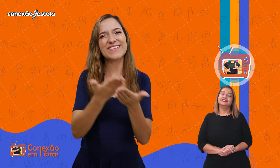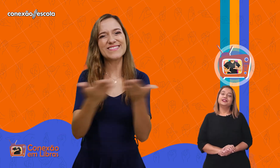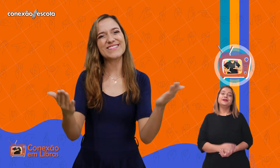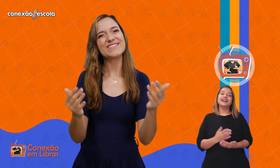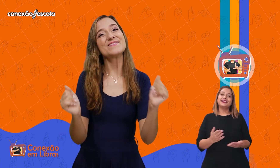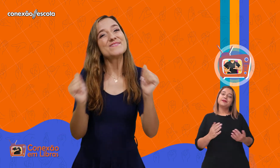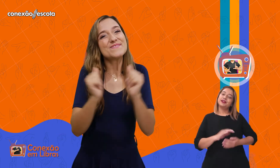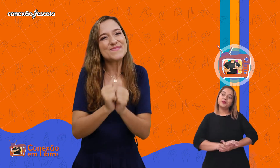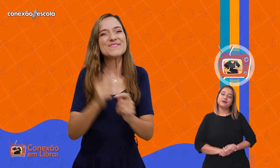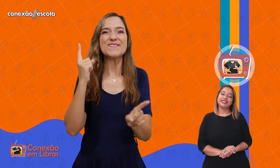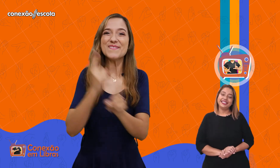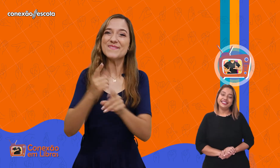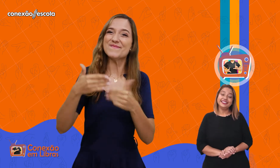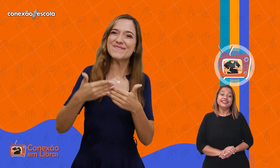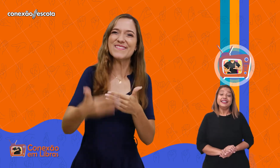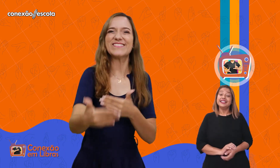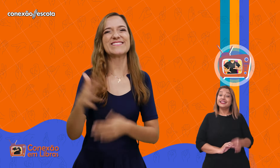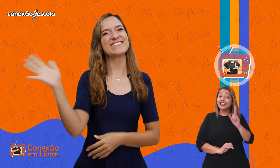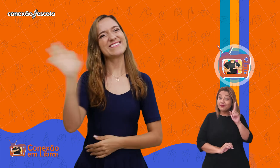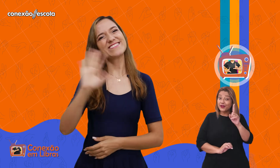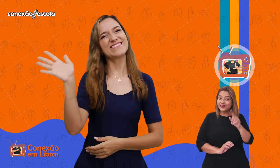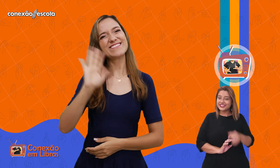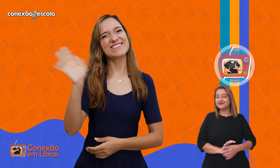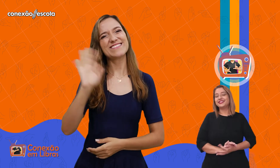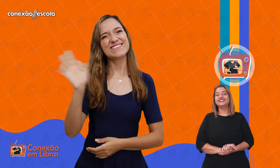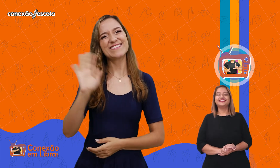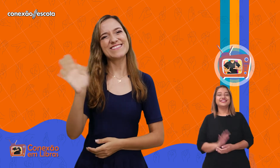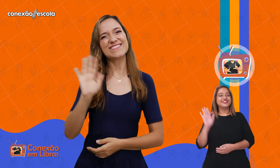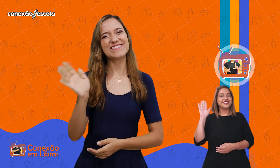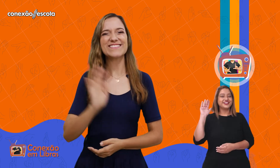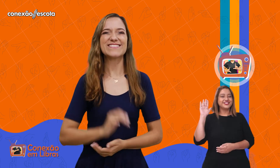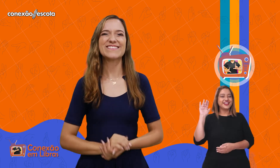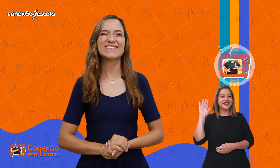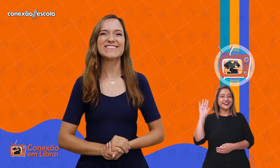Obrigada pela companhia e até a próxima. Tchau, tchau!